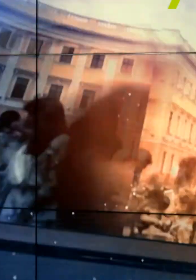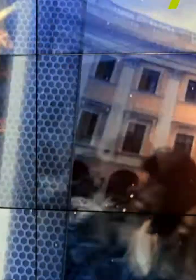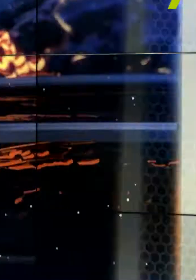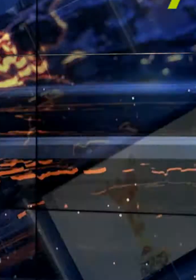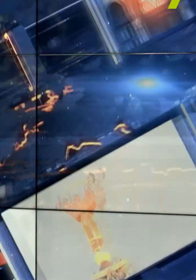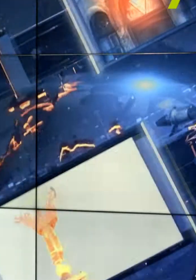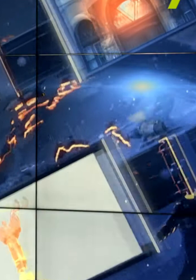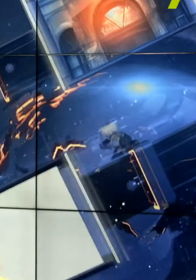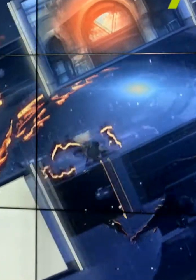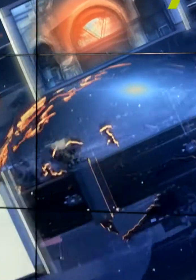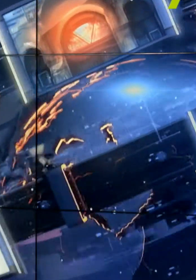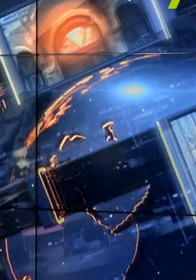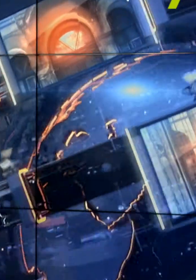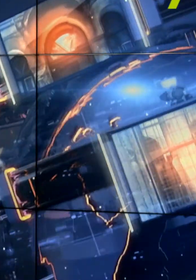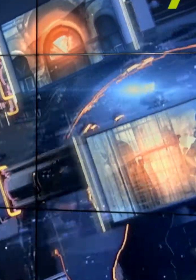Встановлюємо зв'язок із